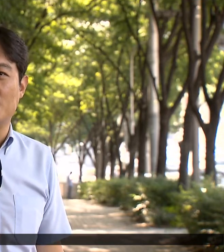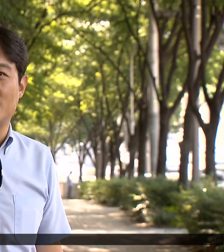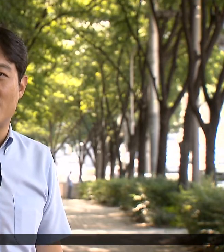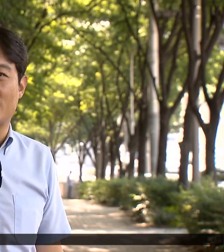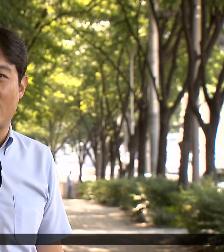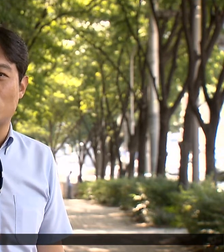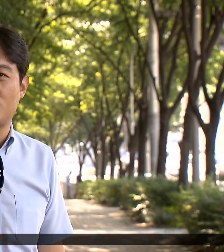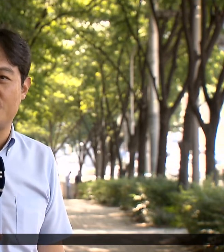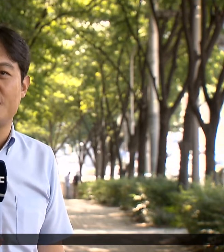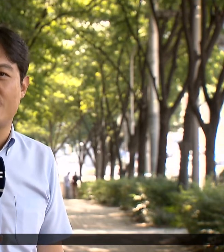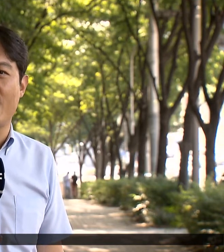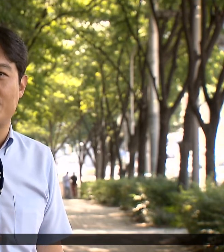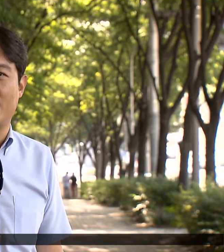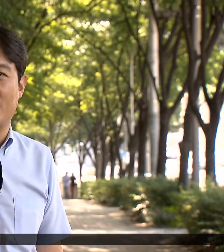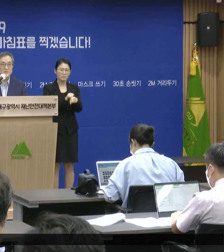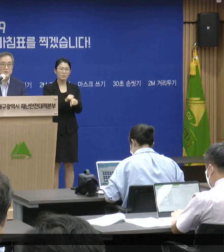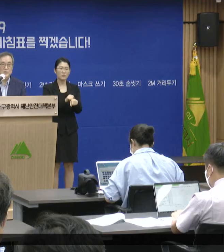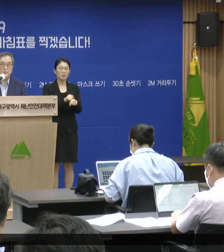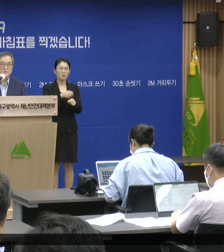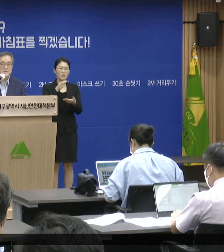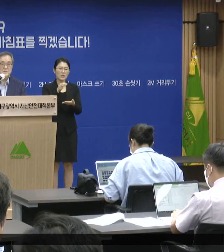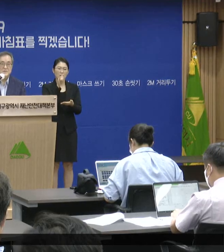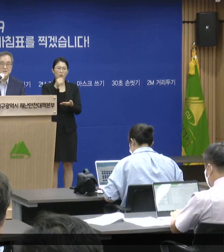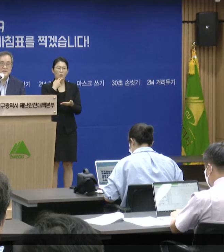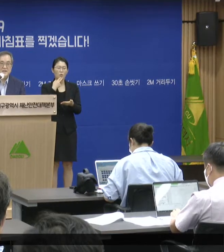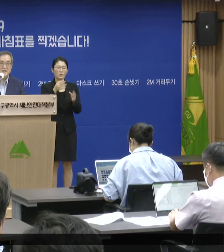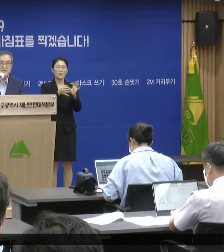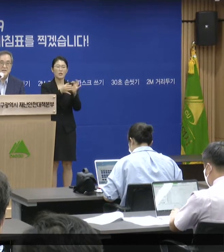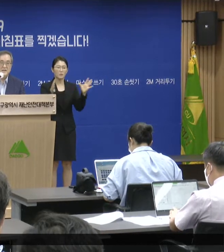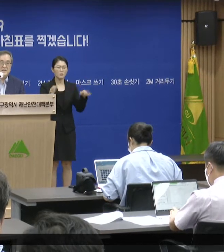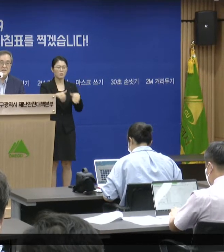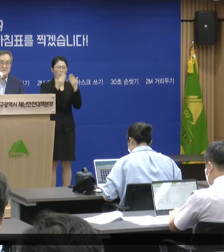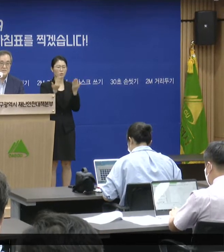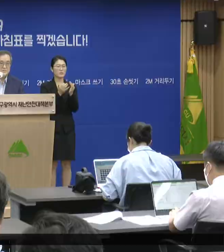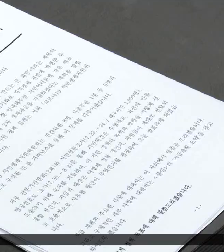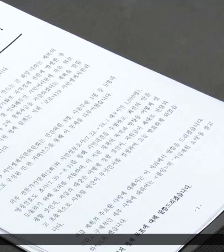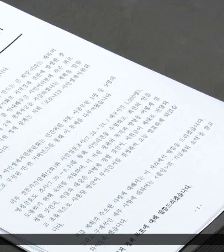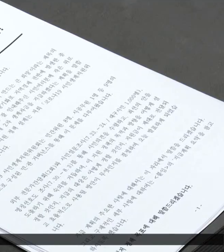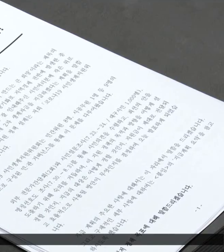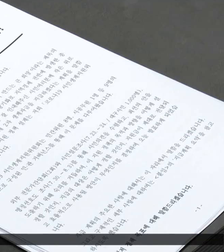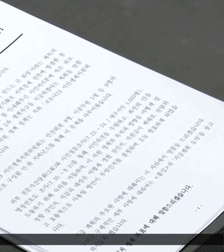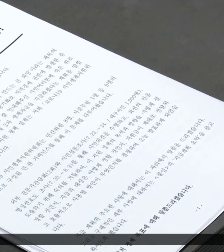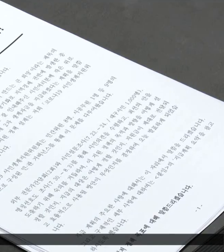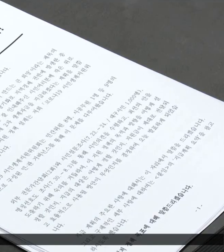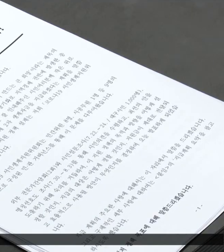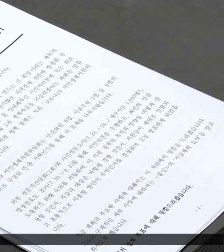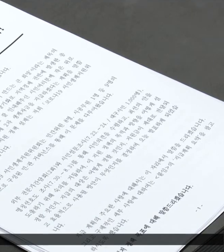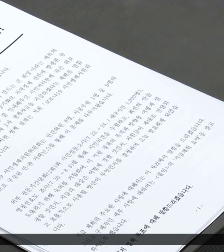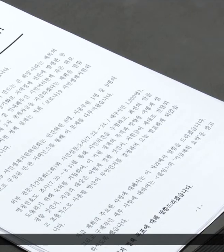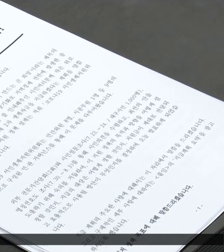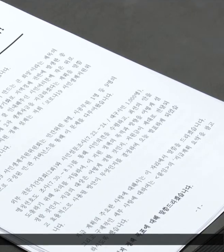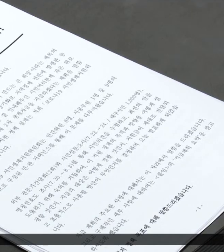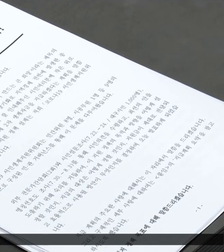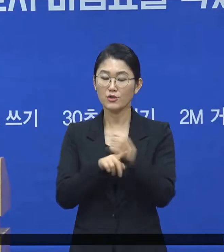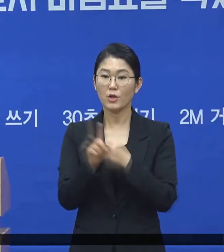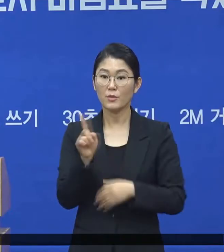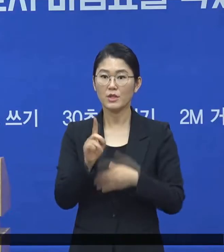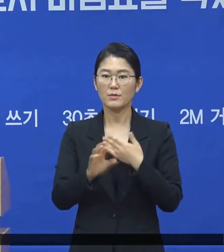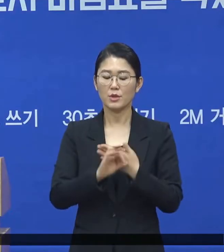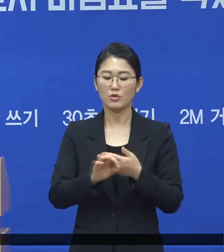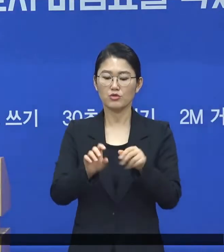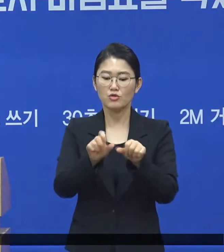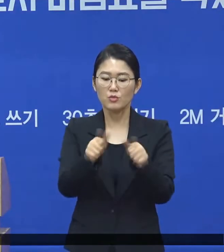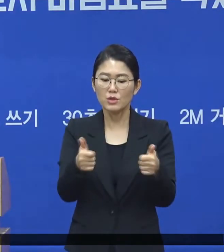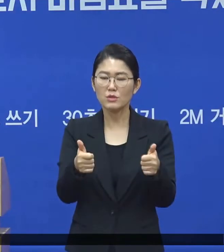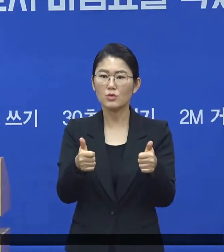아버지나 어머니가 대구 시민이어야 합니다. 신생아 2,000명가량이 대상일 것으로 보입니다.